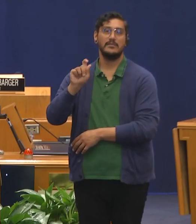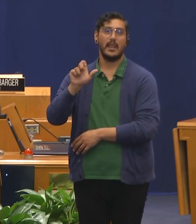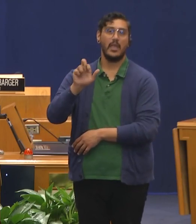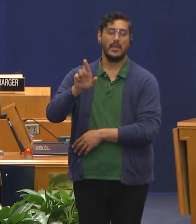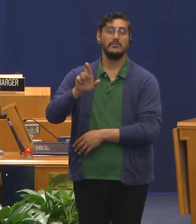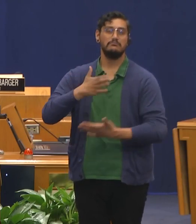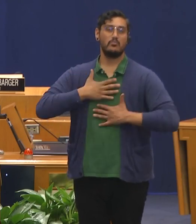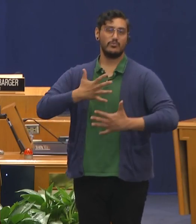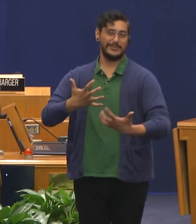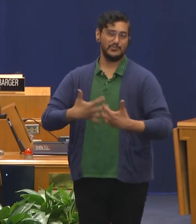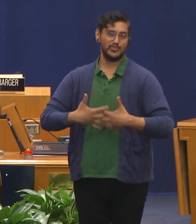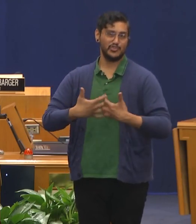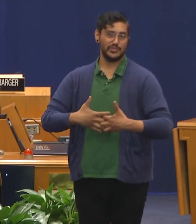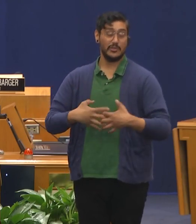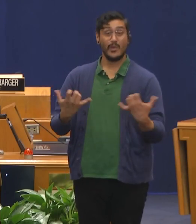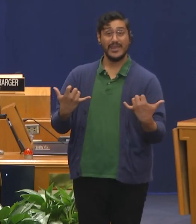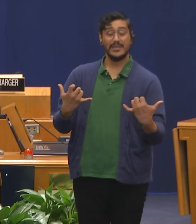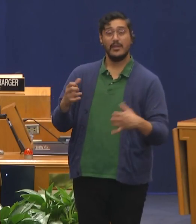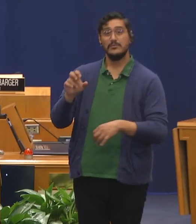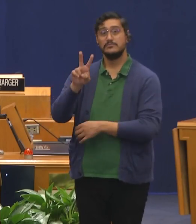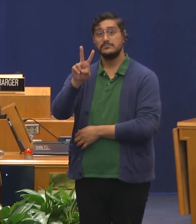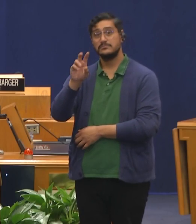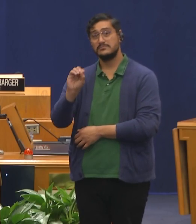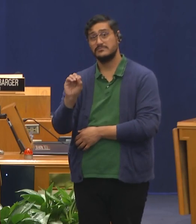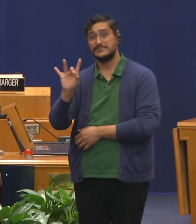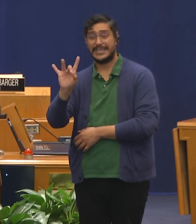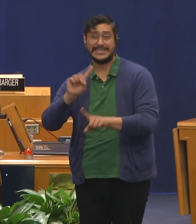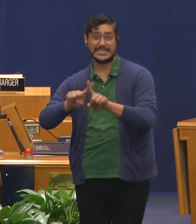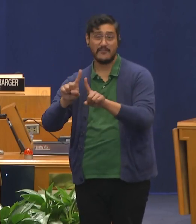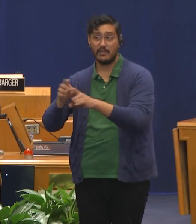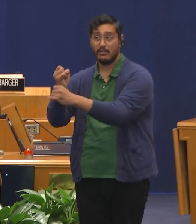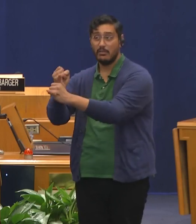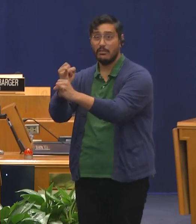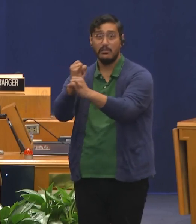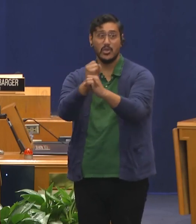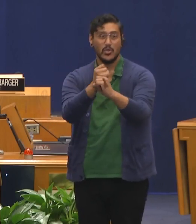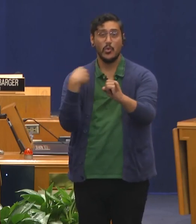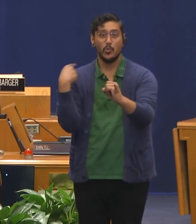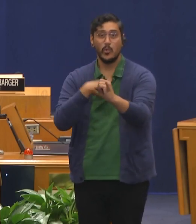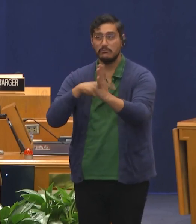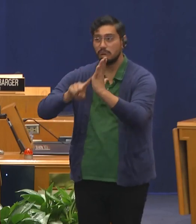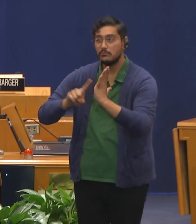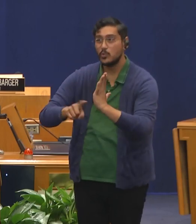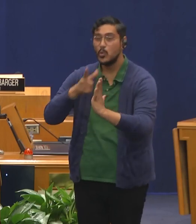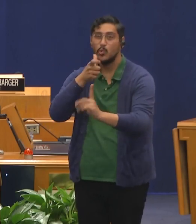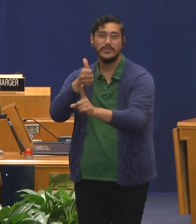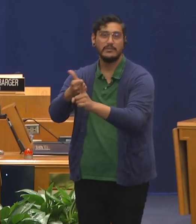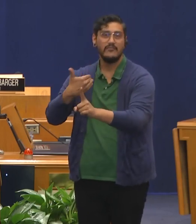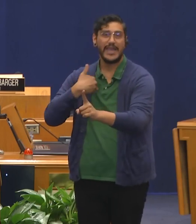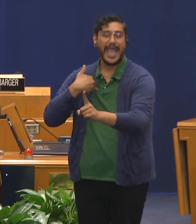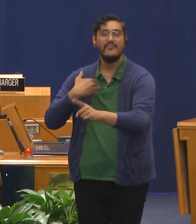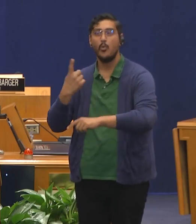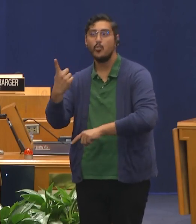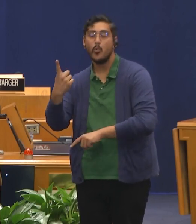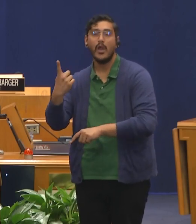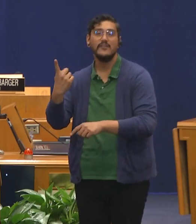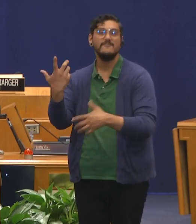Actualmente estamos investigando 228 entornos institucionales con al menos un caso confirmado de